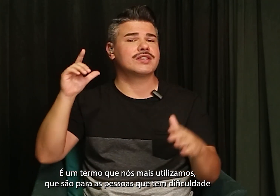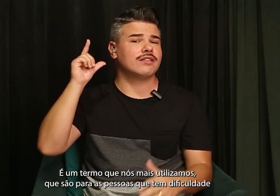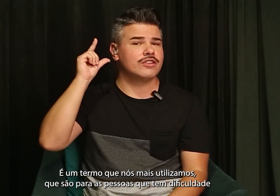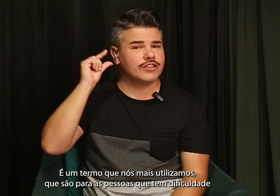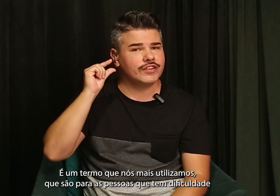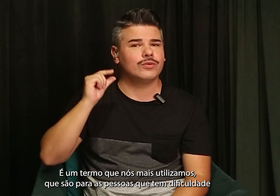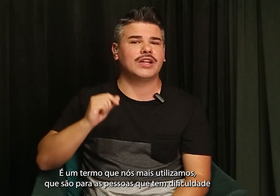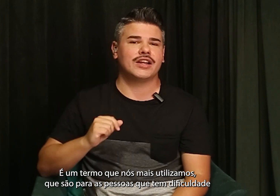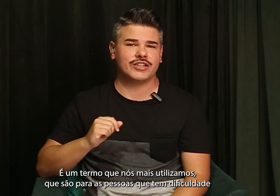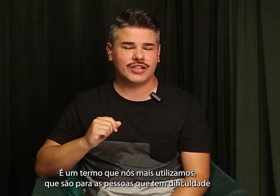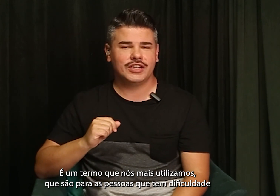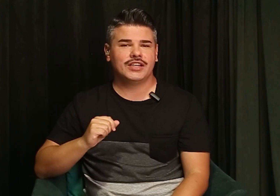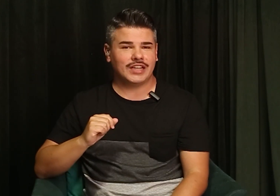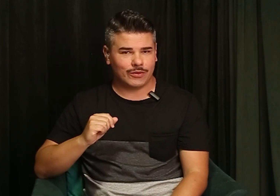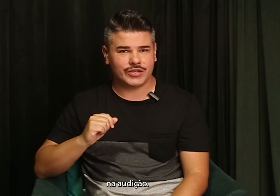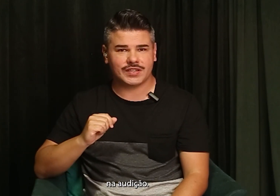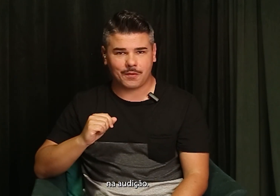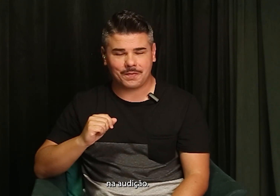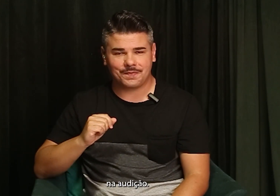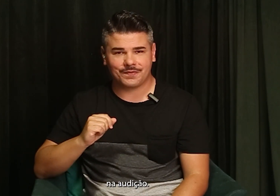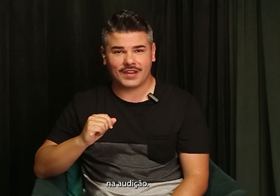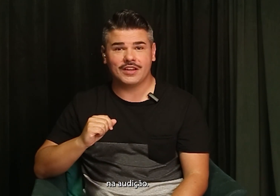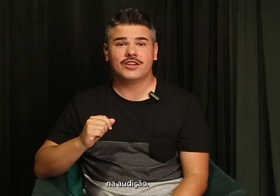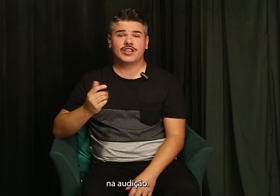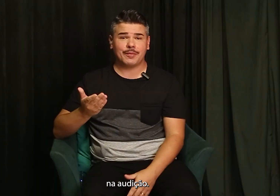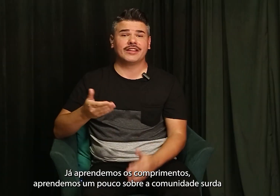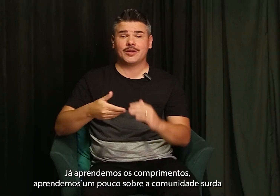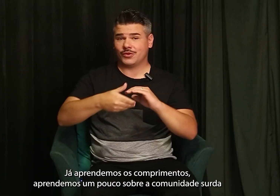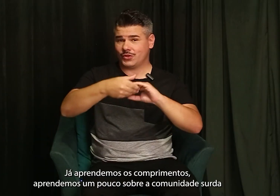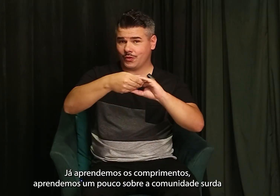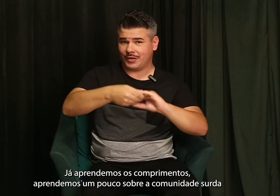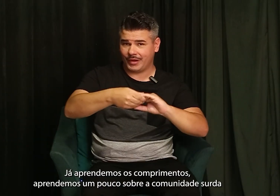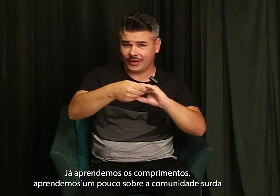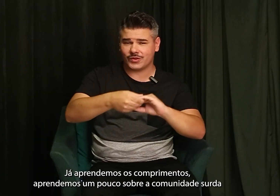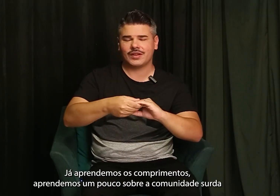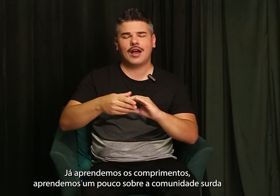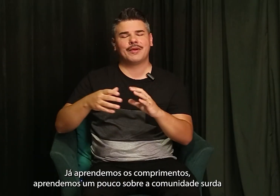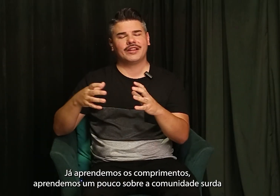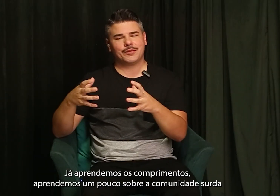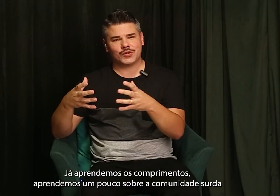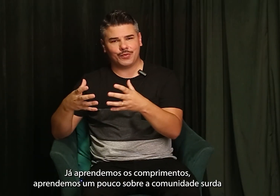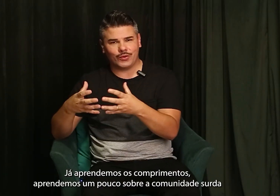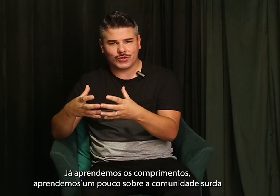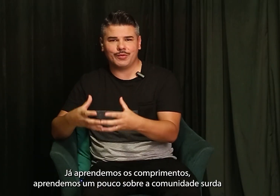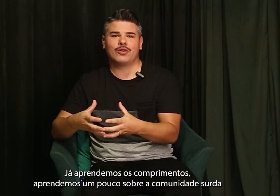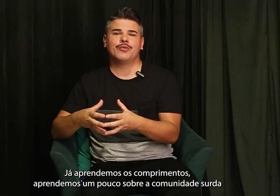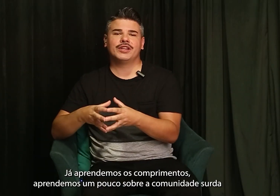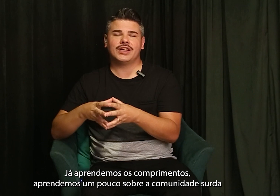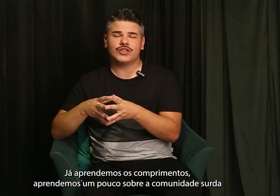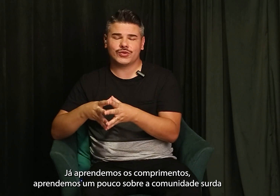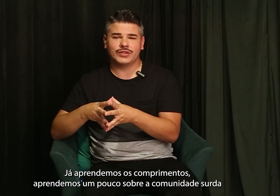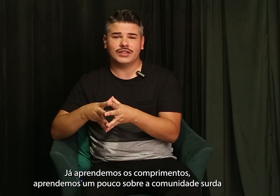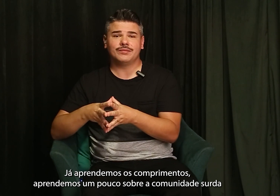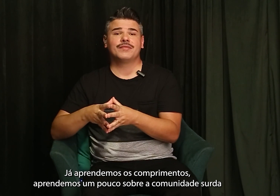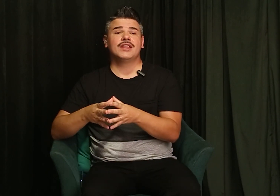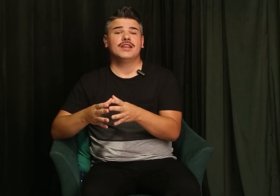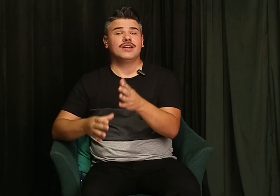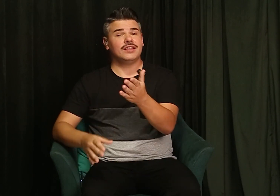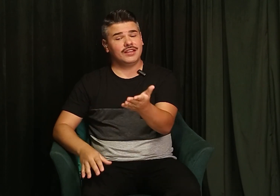pessoas que têm dificuldade na audição. Já aprendemos os cumprimentos? Aprendemos um pouco sobre a comunidade surda